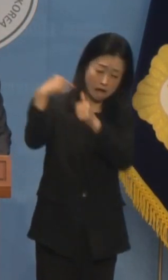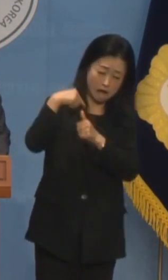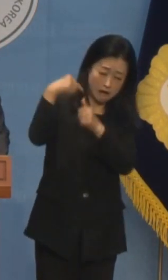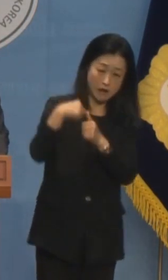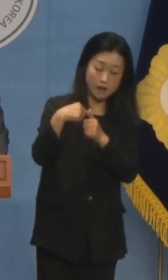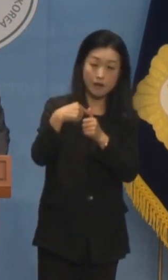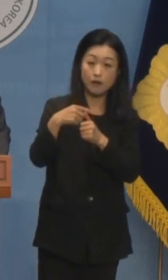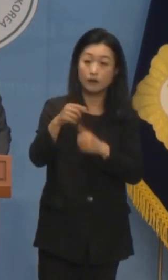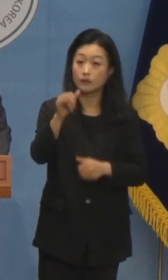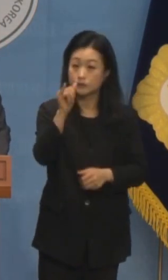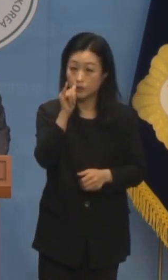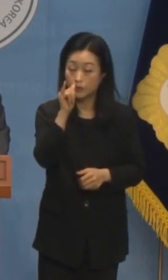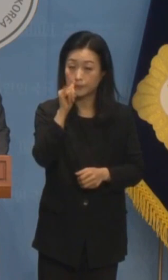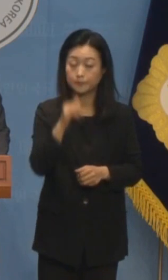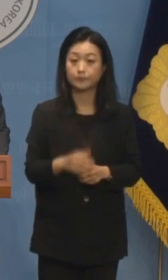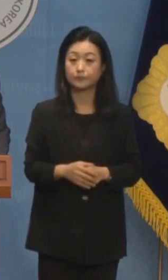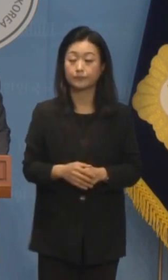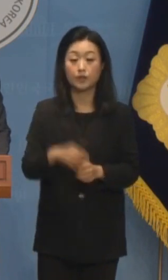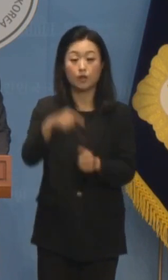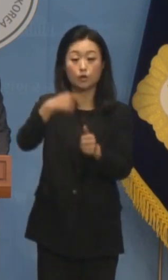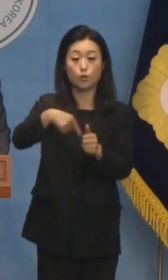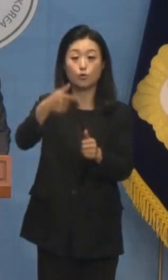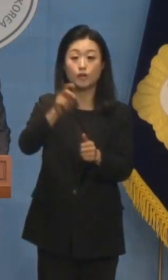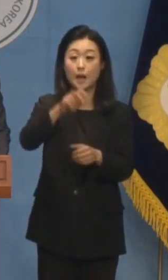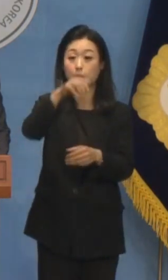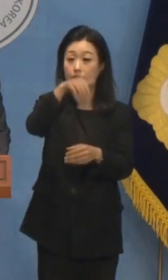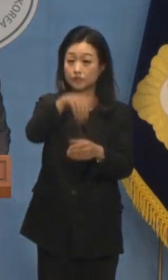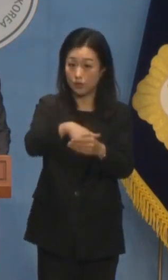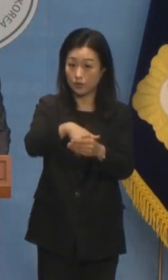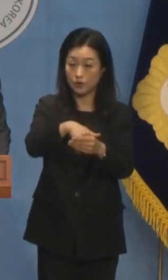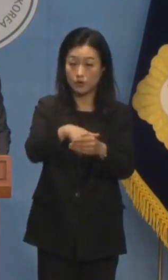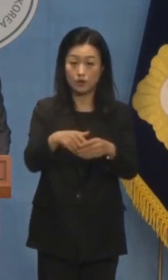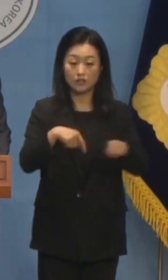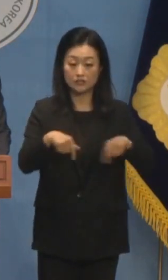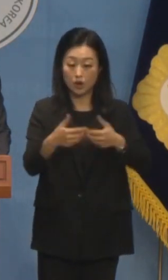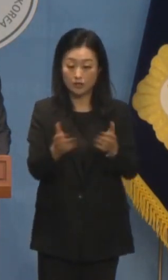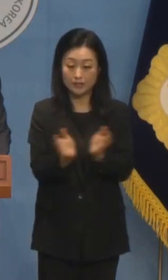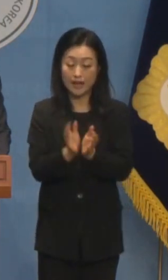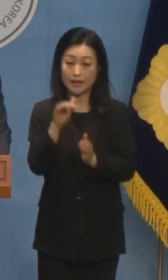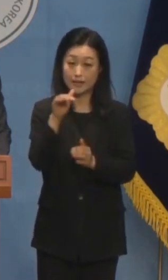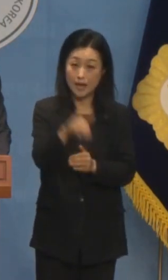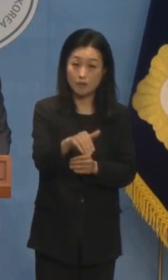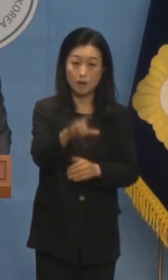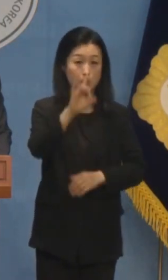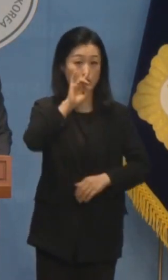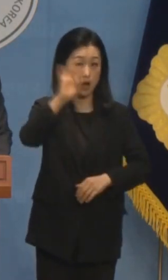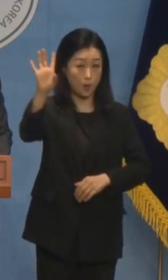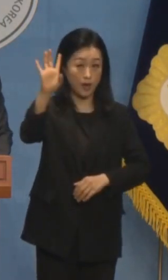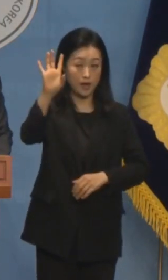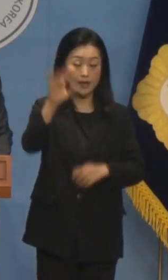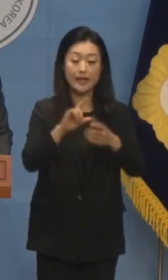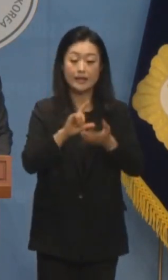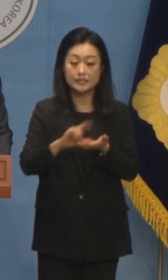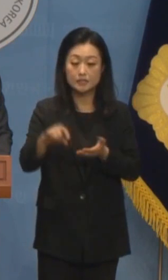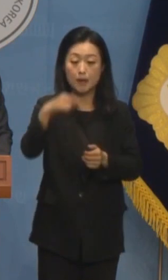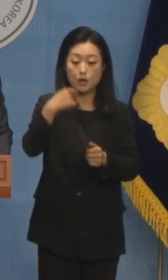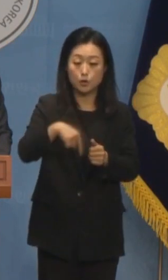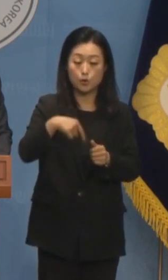있습니다. 교육감 선거는 정당이 개입할 수 없도록